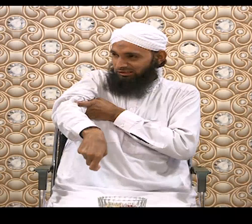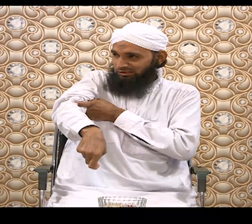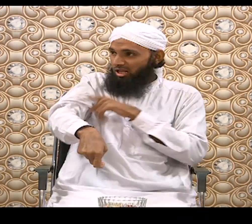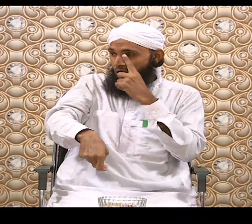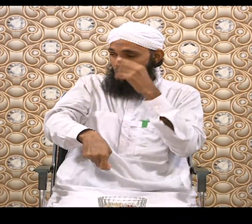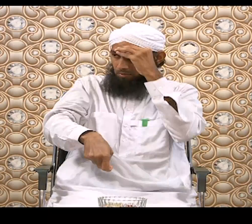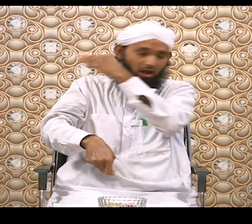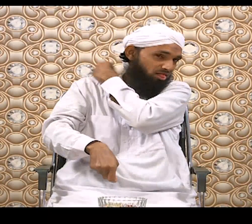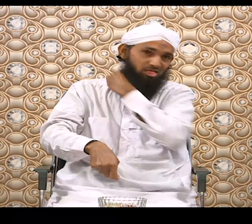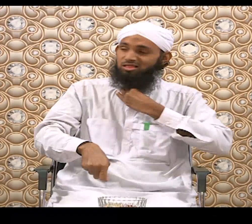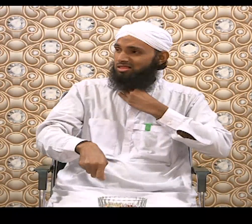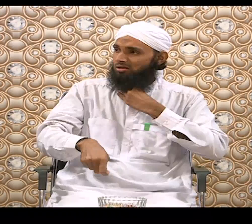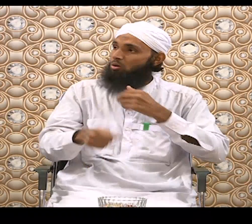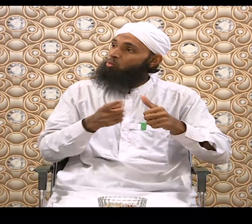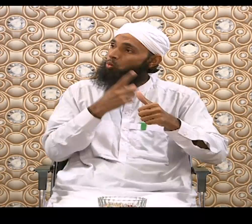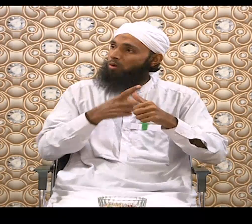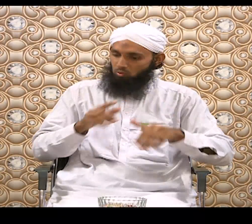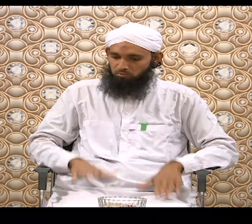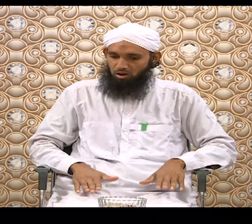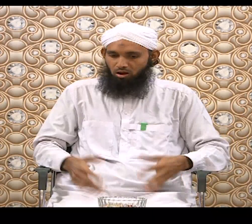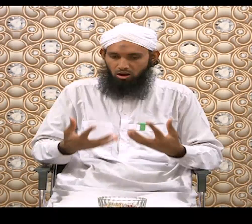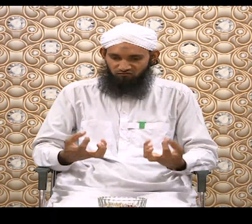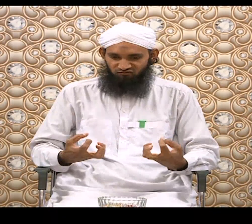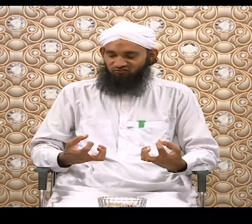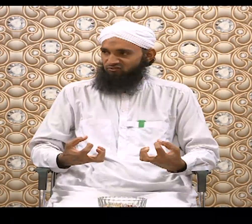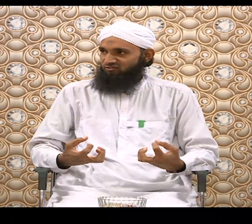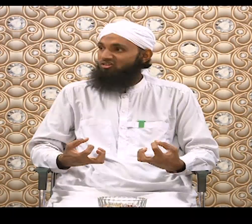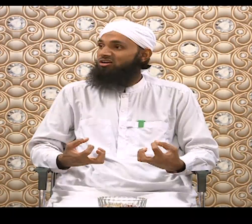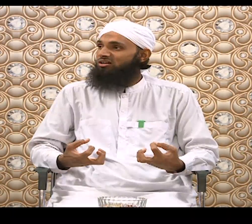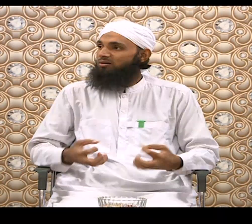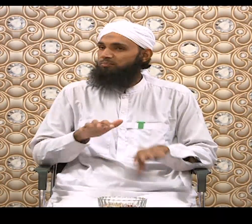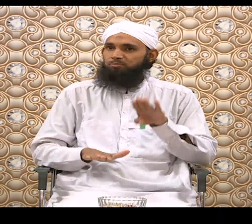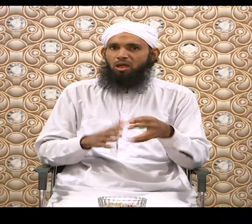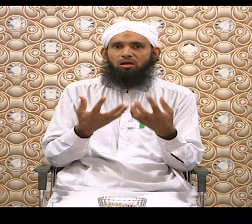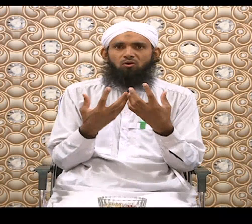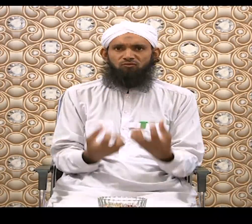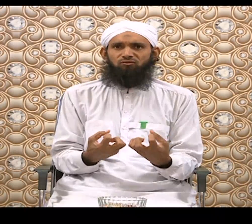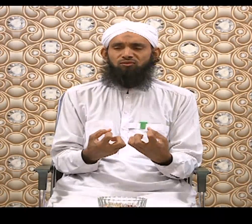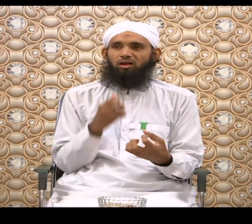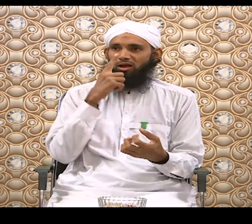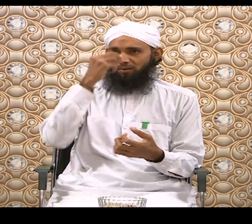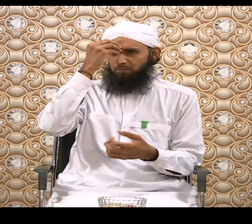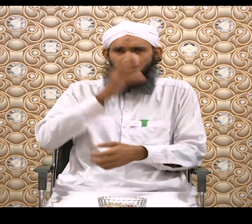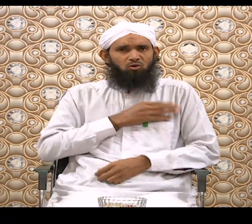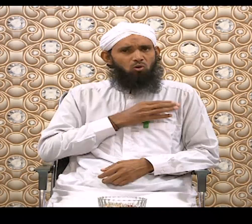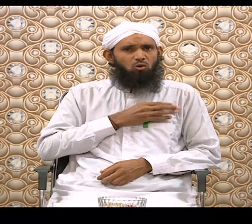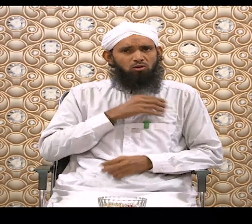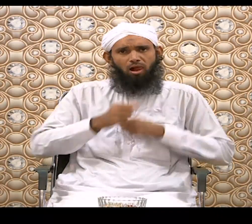کلہاری ہاتھ سے چھوٹ کر دور جا پڑی اور ماں گھبرا کر چلاتی ہوئی گاؤں کی طرف بھاگ نکلی زمین نے